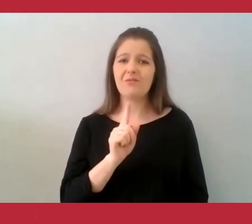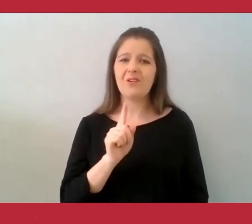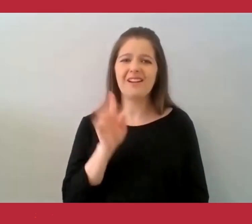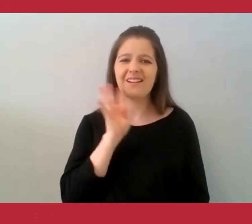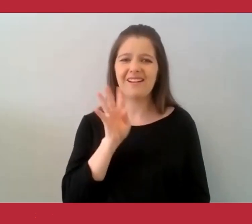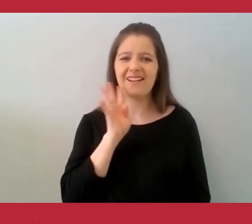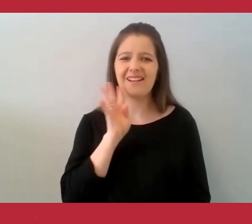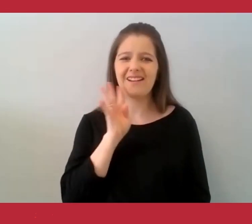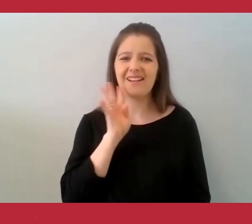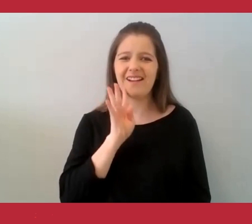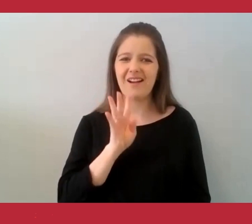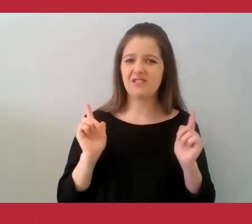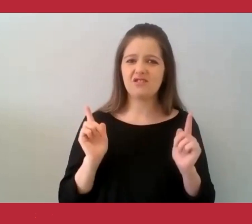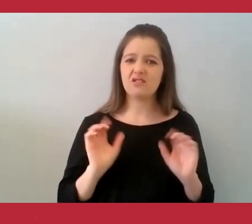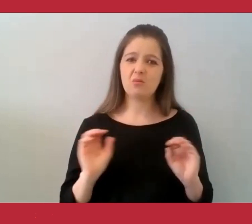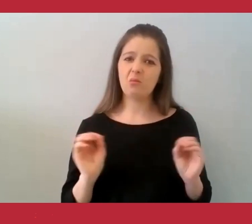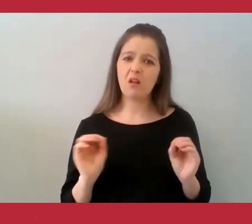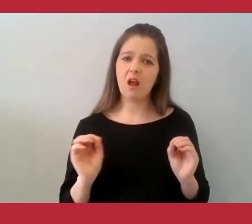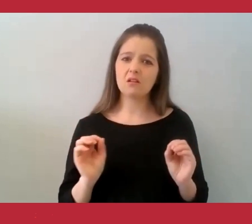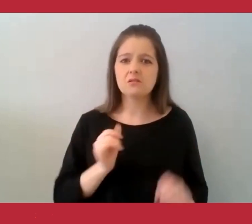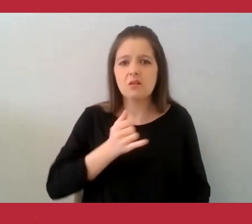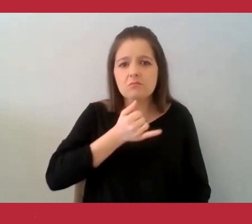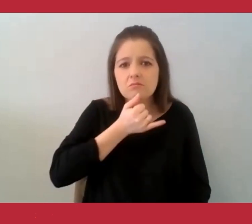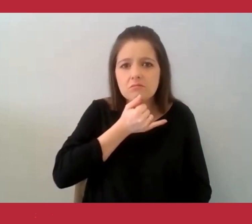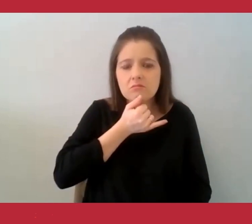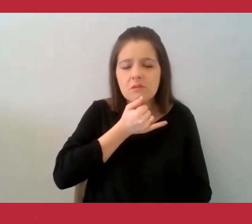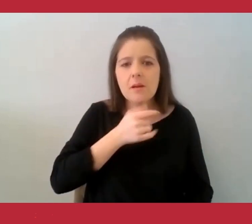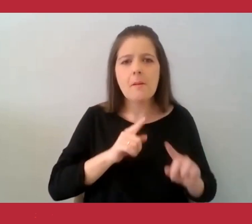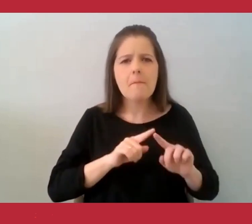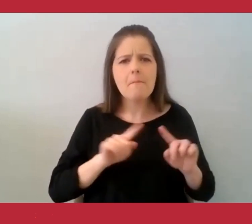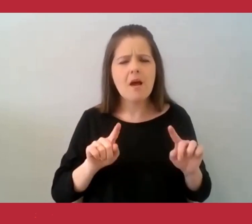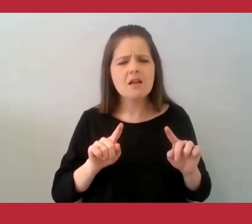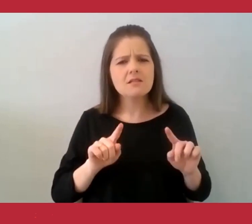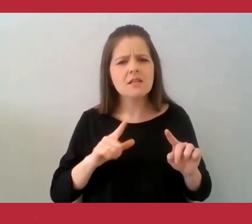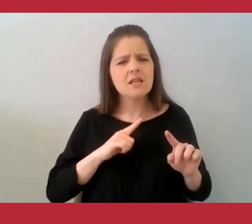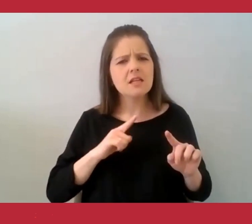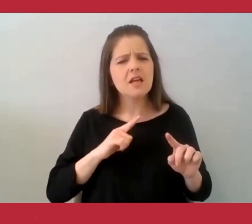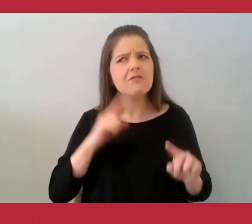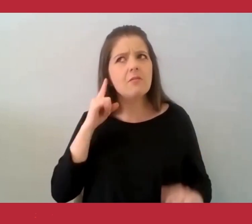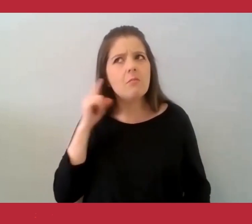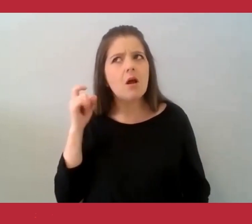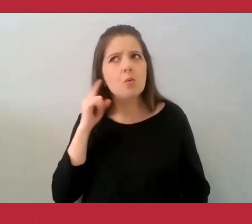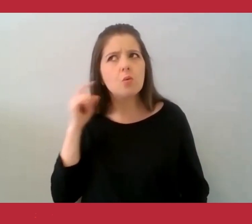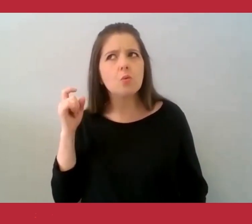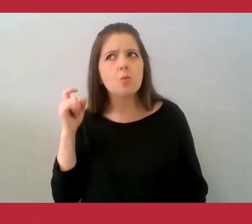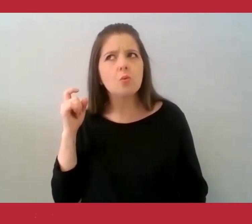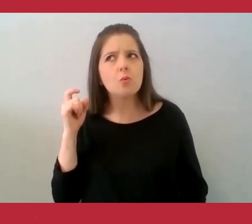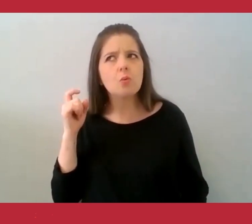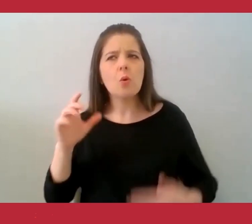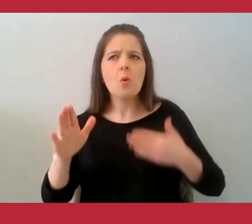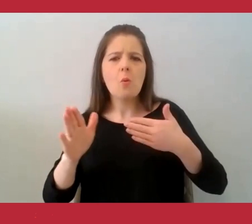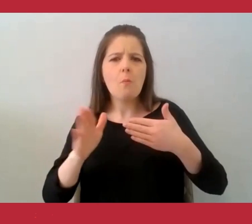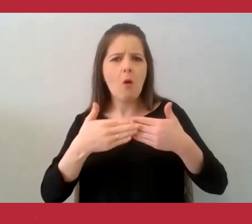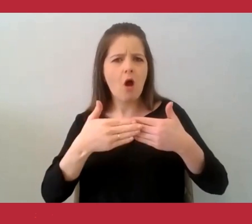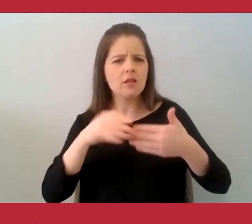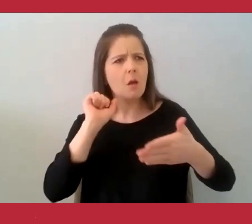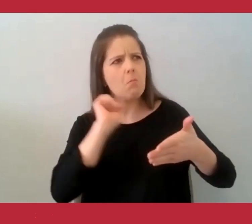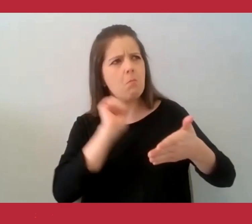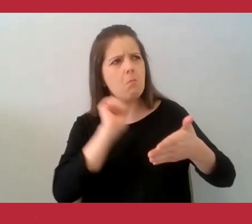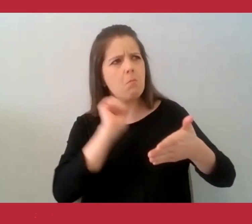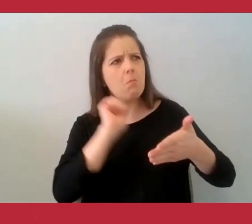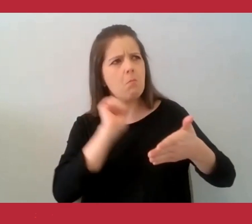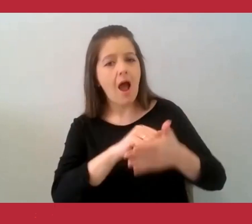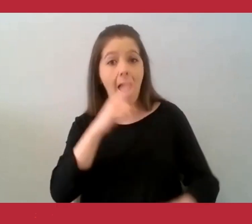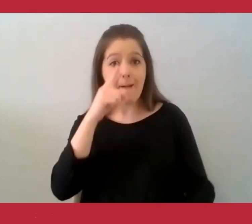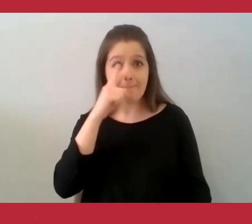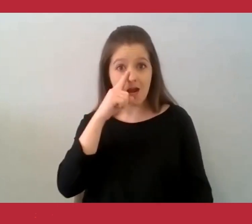de repente, alguém bateu na porta. A mãe de Joãozinho foi até lá e atendeu. E